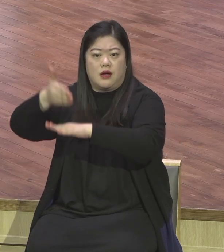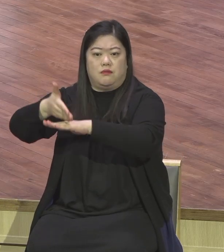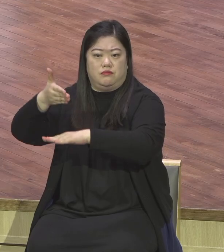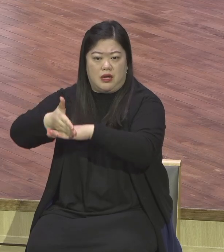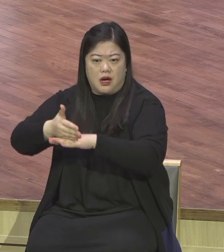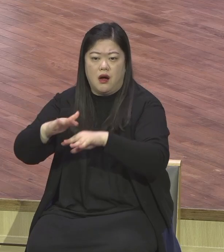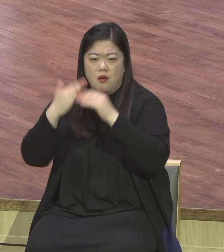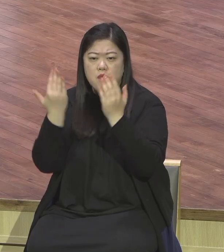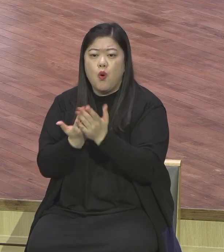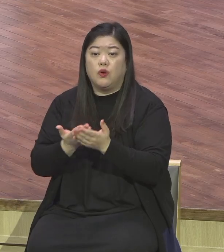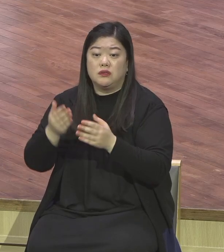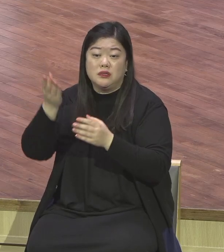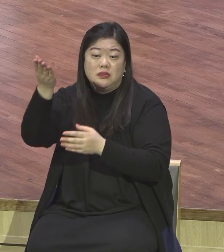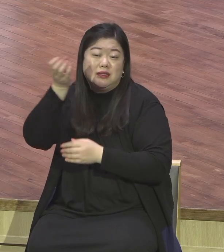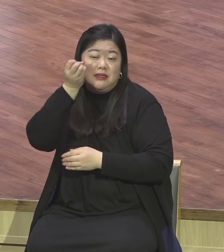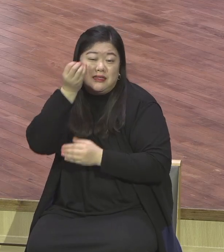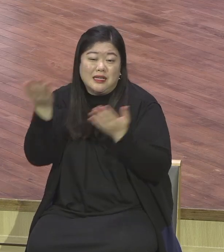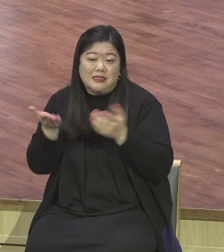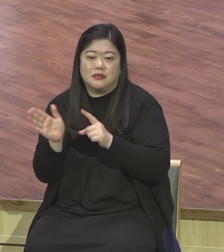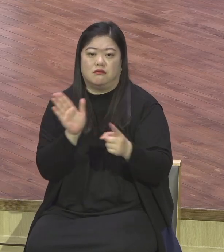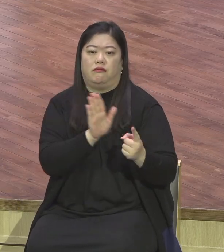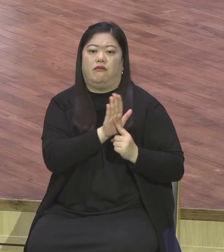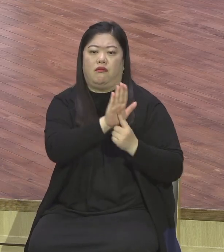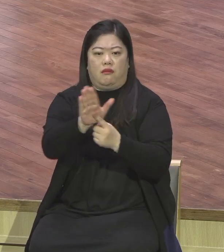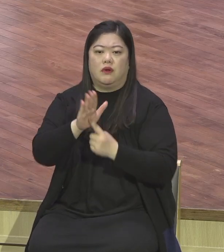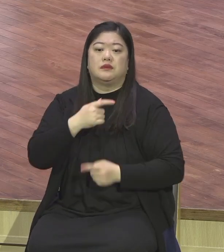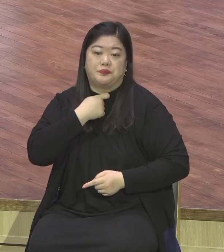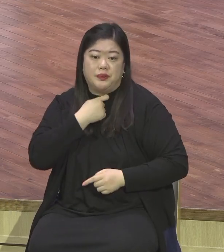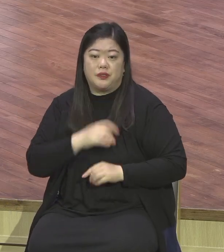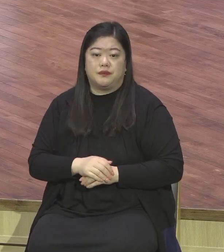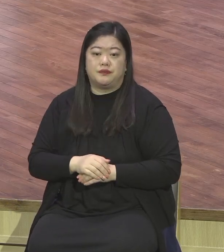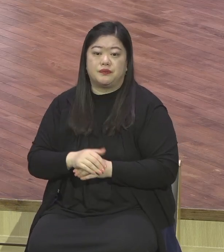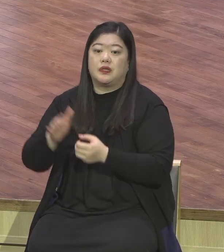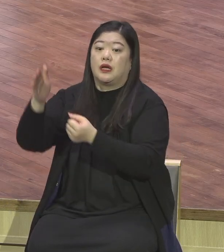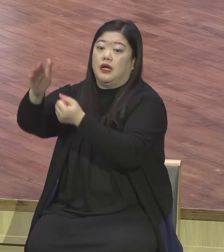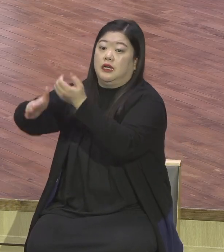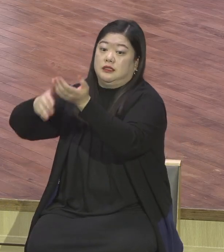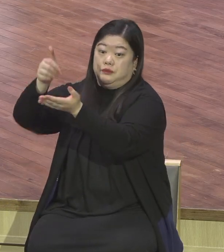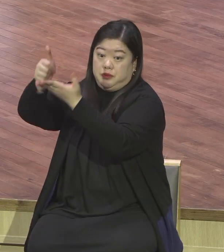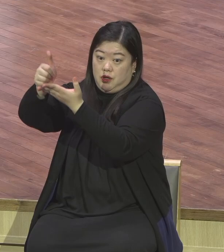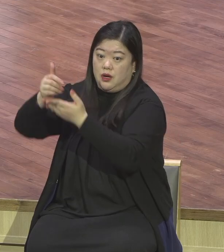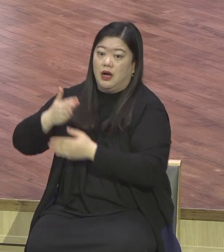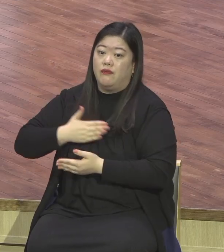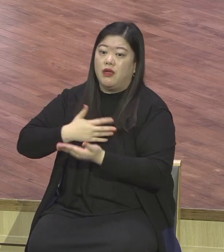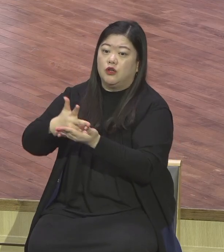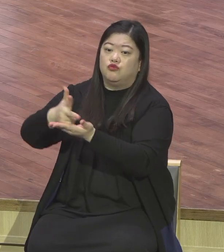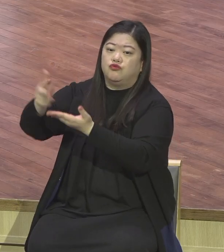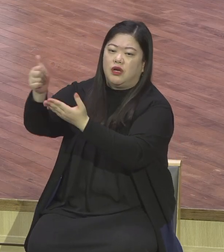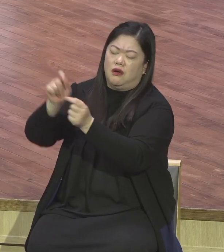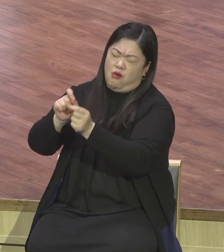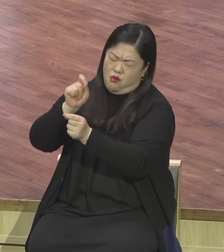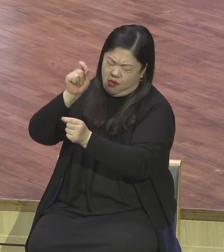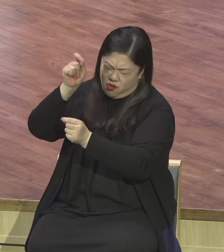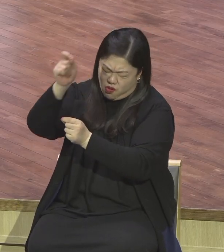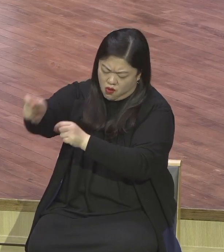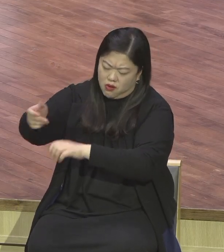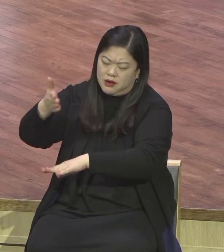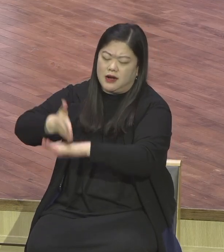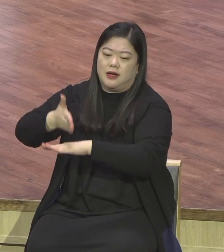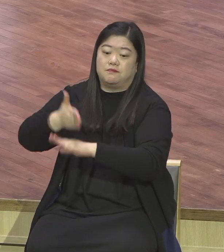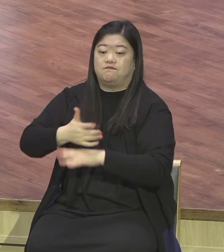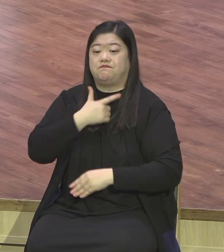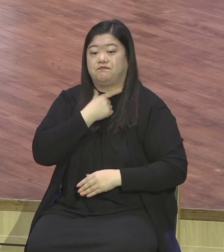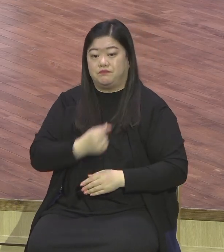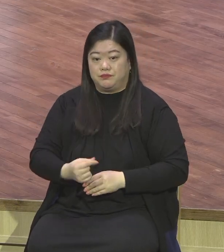전하리이다 시편 30편 12절에 여호와 나의 하나님이여 내가 죽게 영원히 감사하리로다